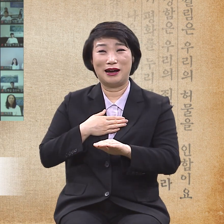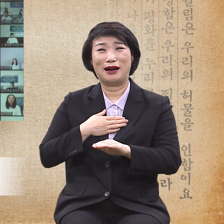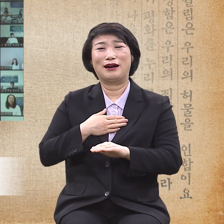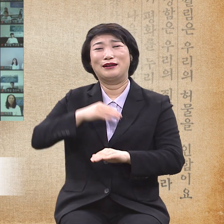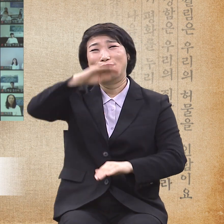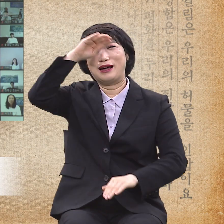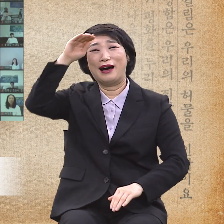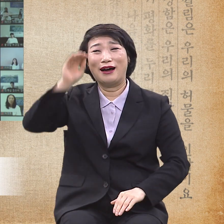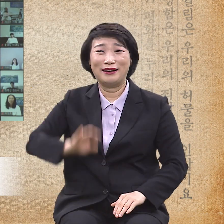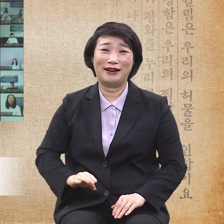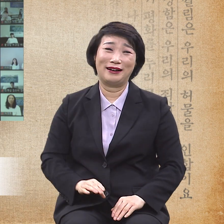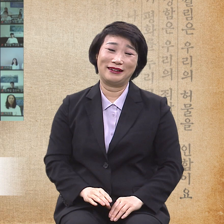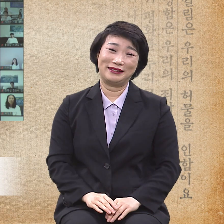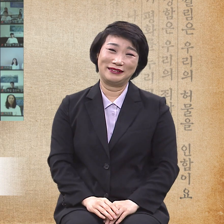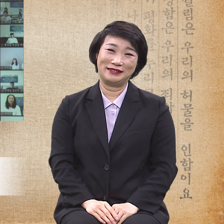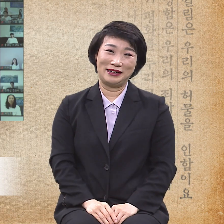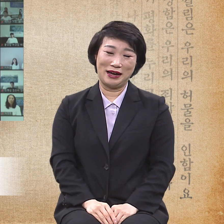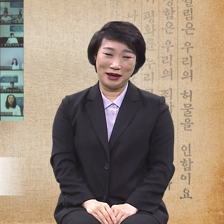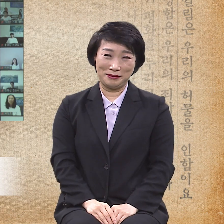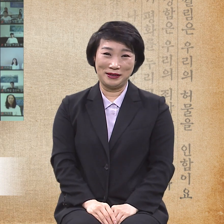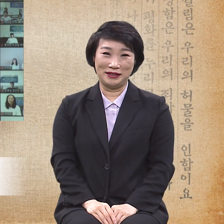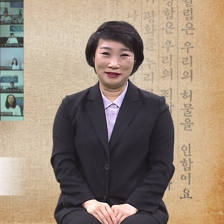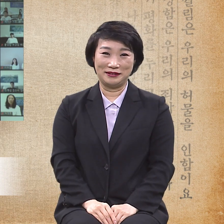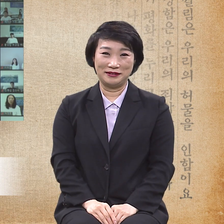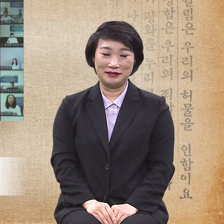얼마나 다행스러운 일이냐.